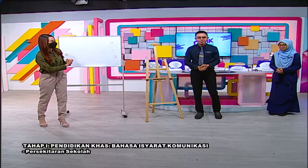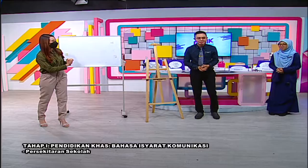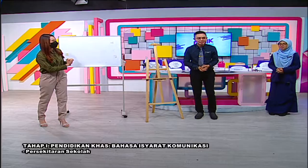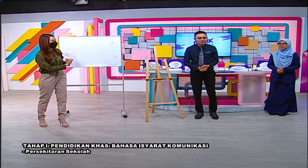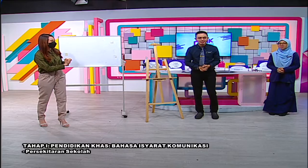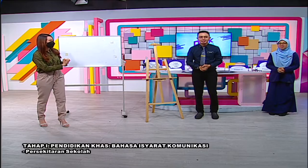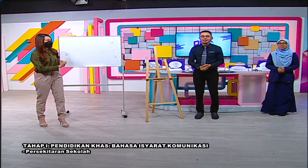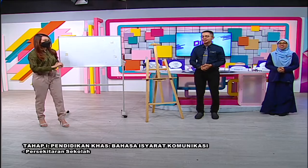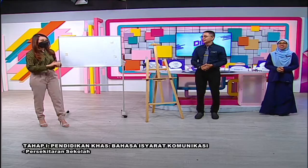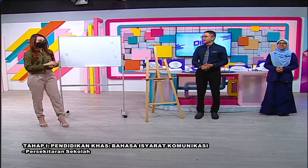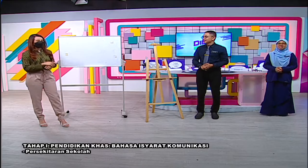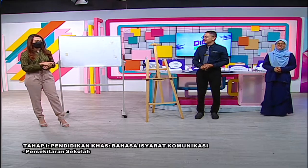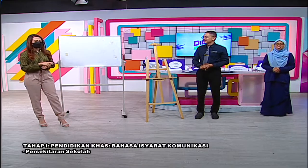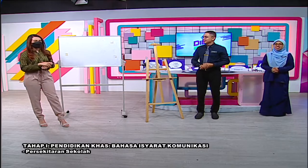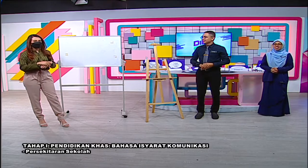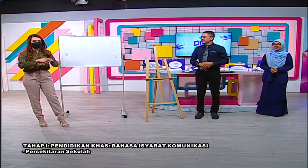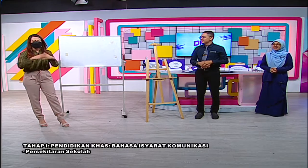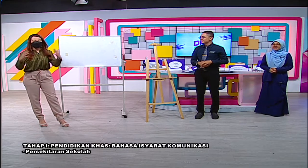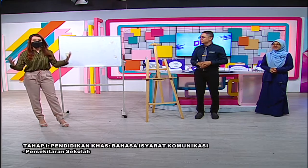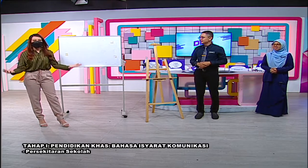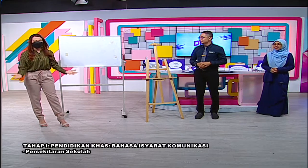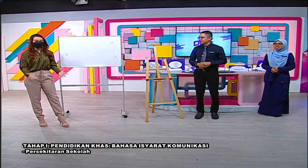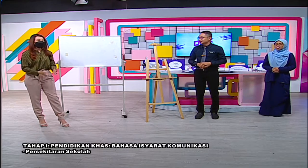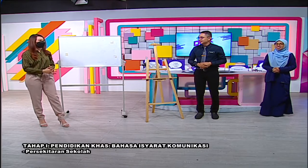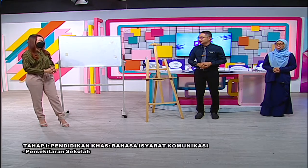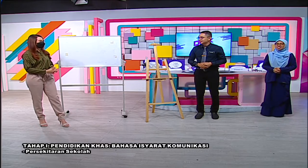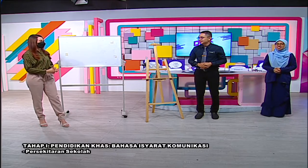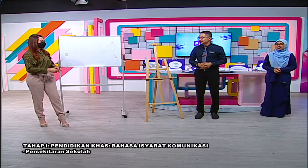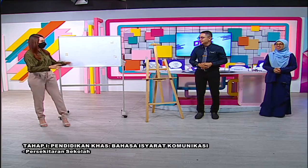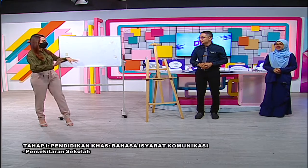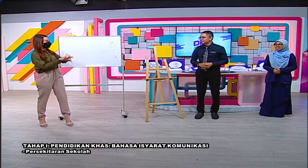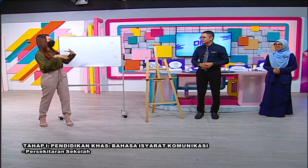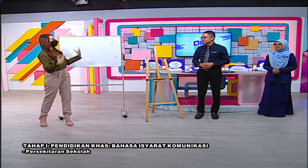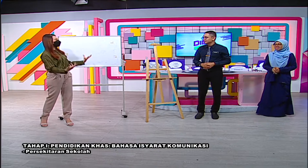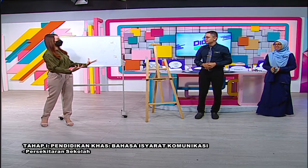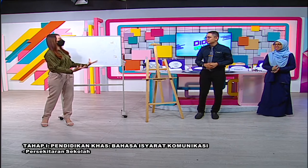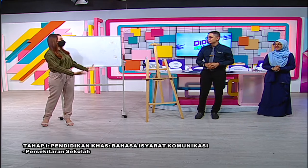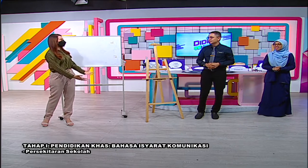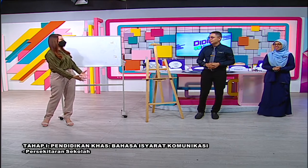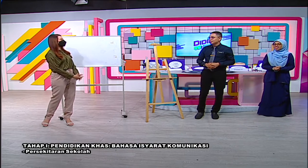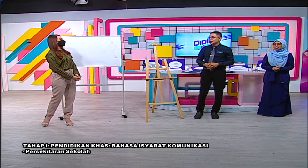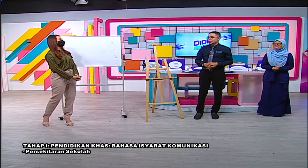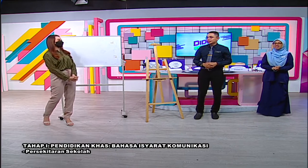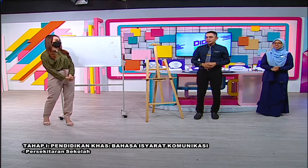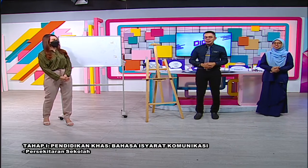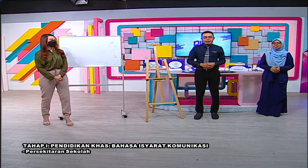Cikgu Atikah. Jadi dengan pembelajaran kita pada hari ini, apa yang Cikgu boleh rumuskan secara keseluruhan? Okey,